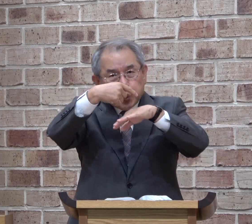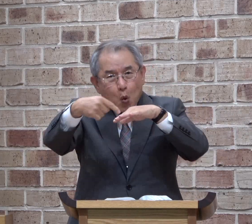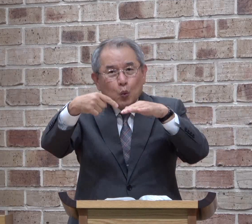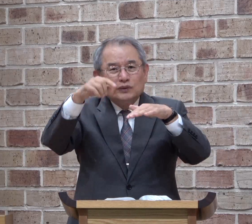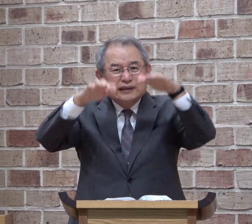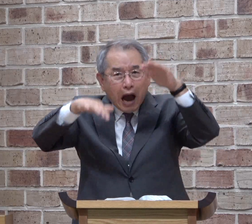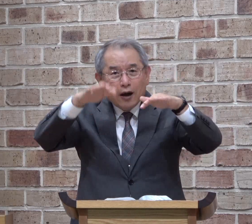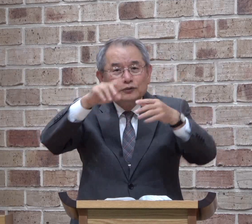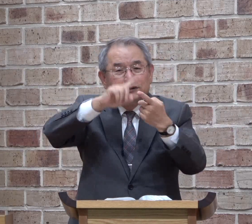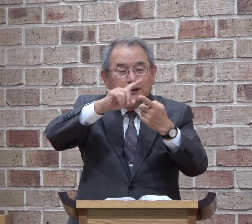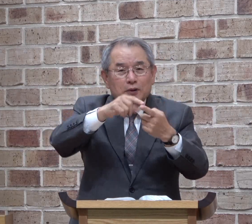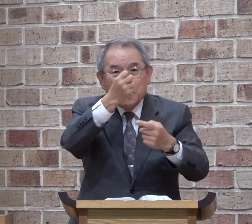예수님의